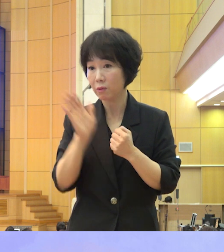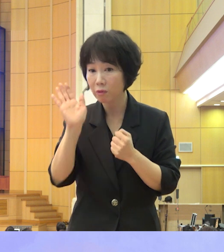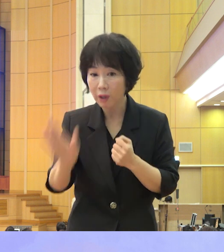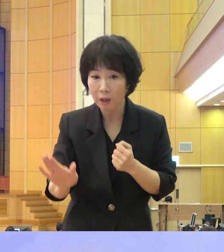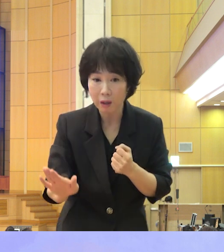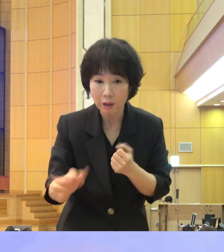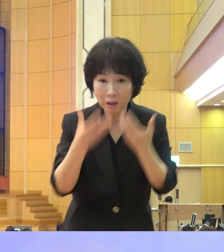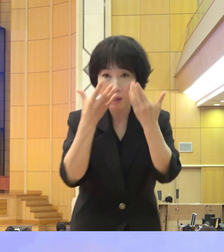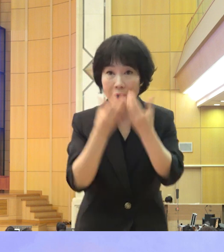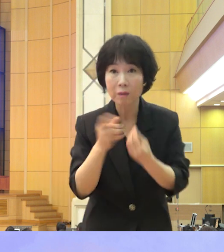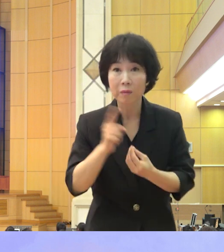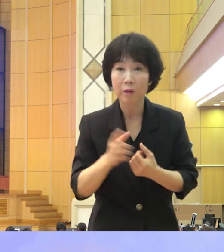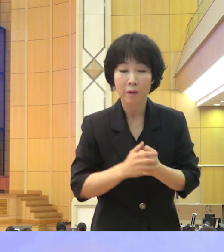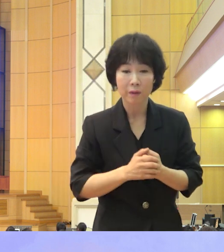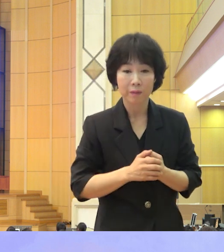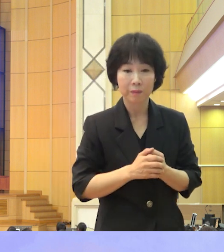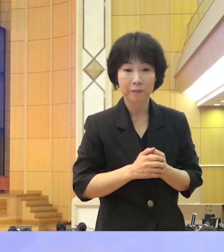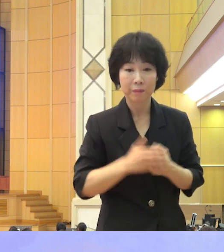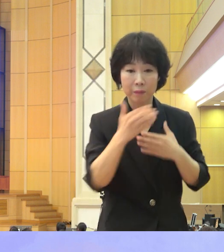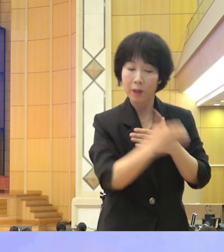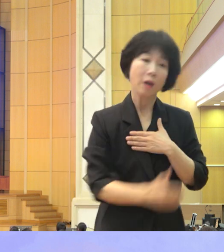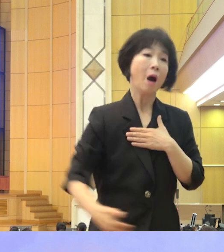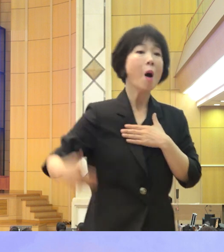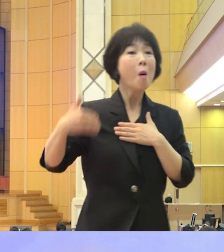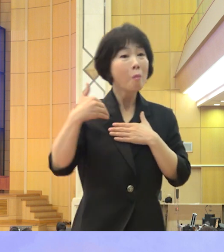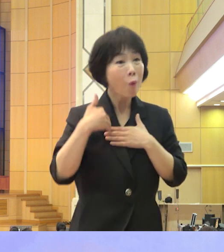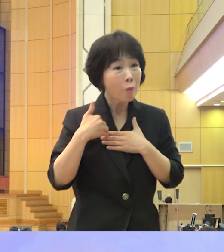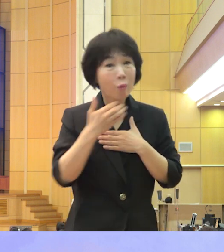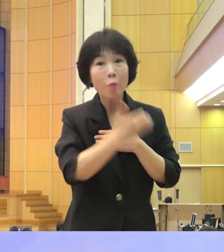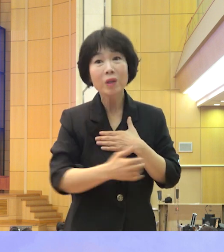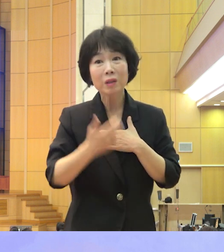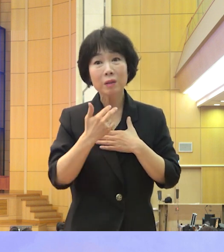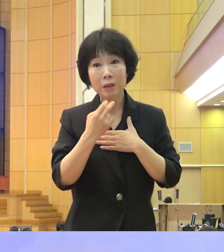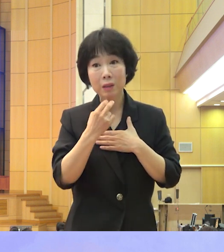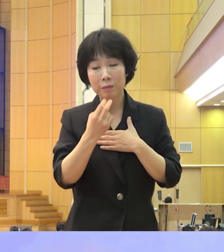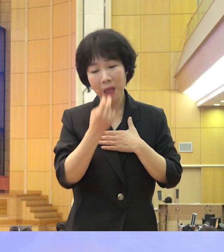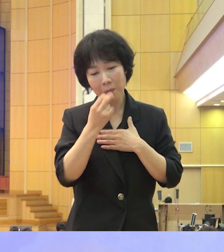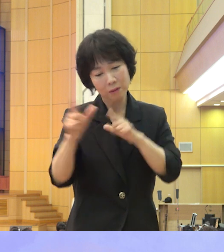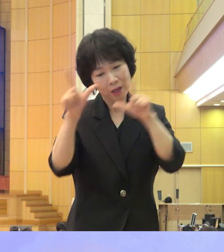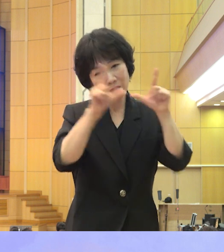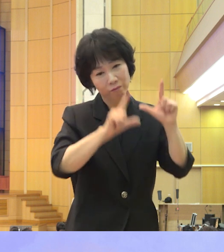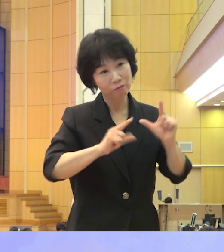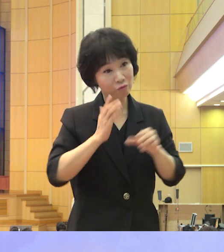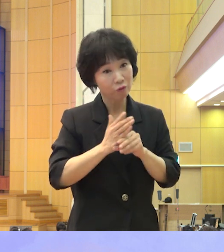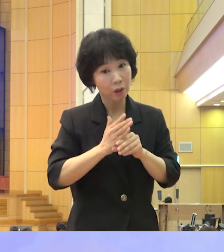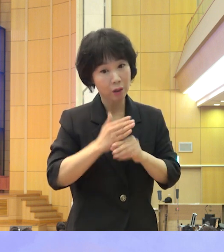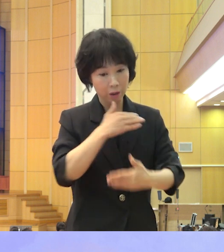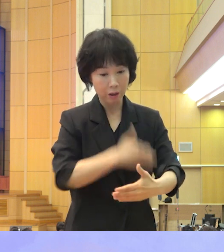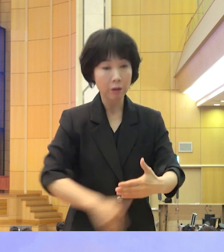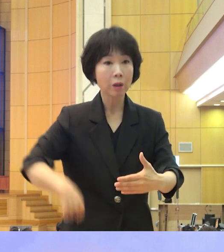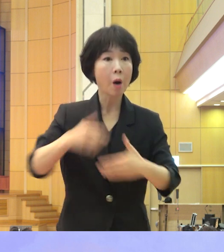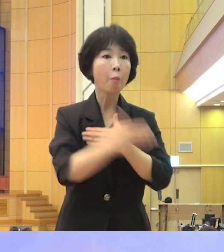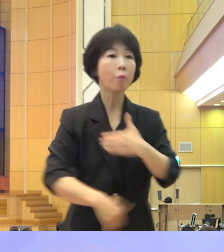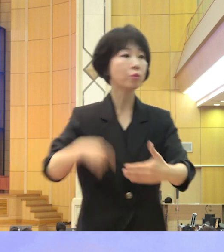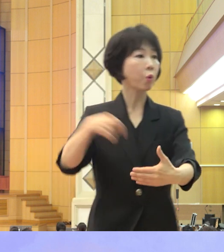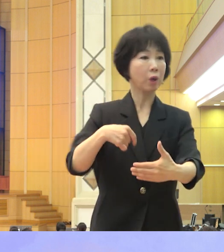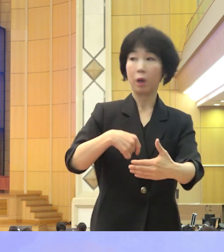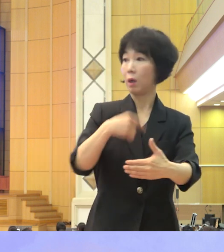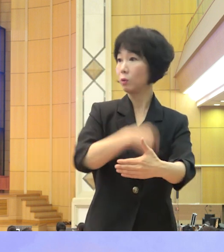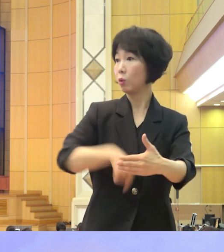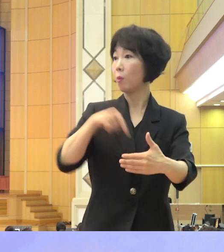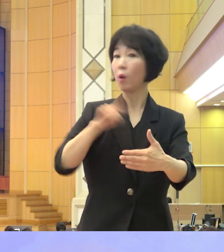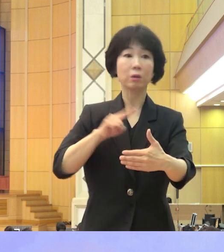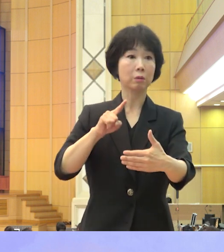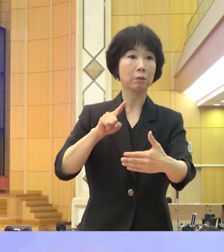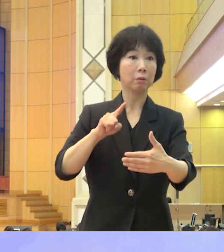부분적으로 예를 들면 육체가 지금 살고 있는 것은 내 속에 영혼이 있기 때문에